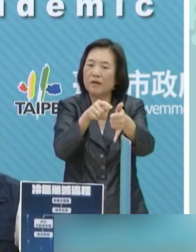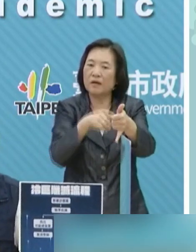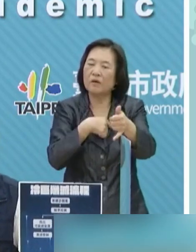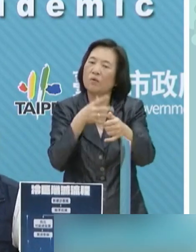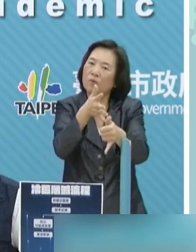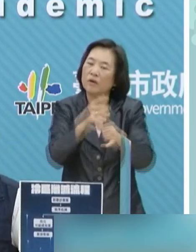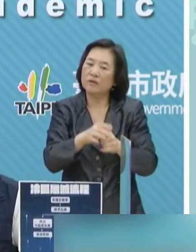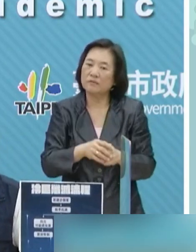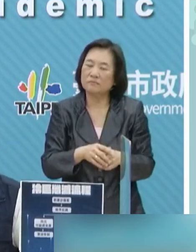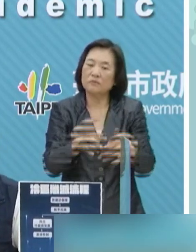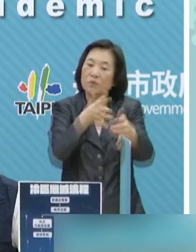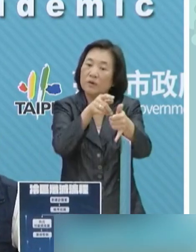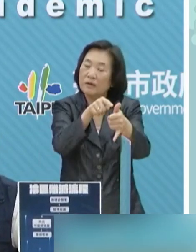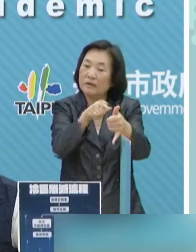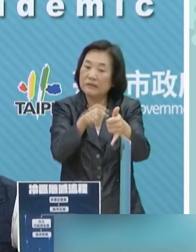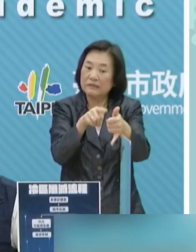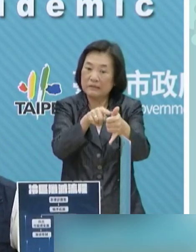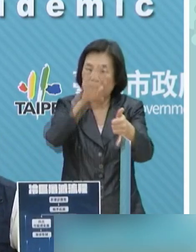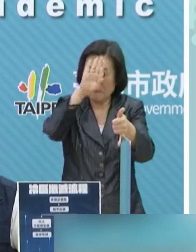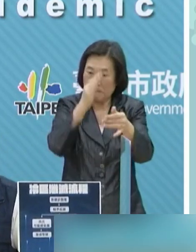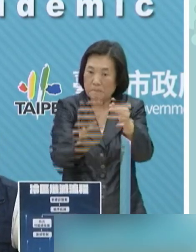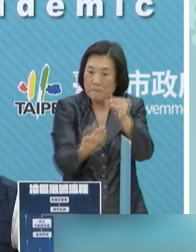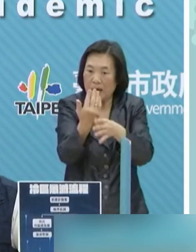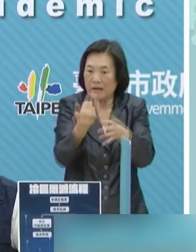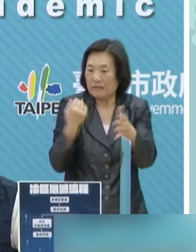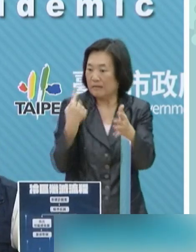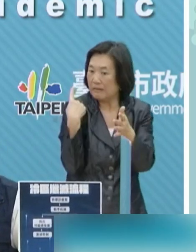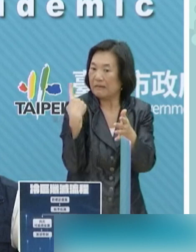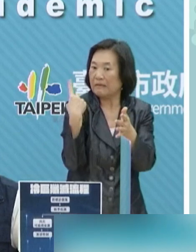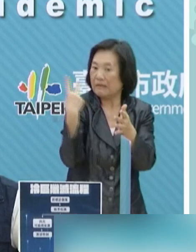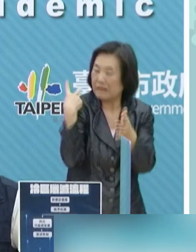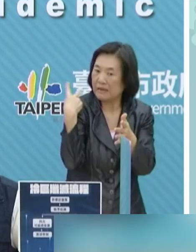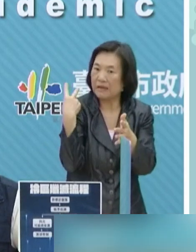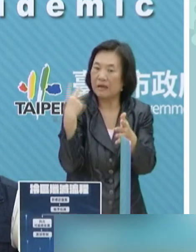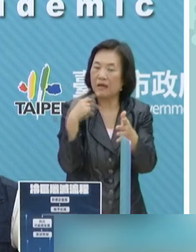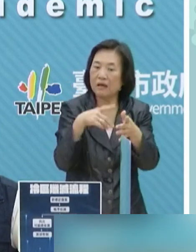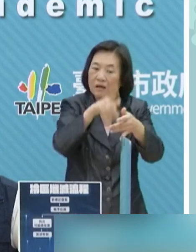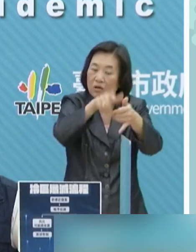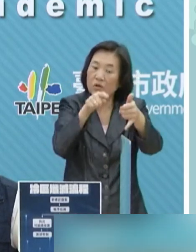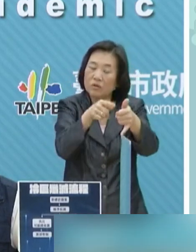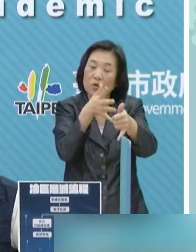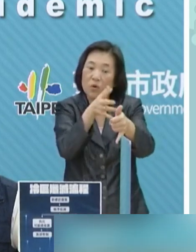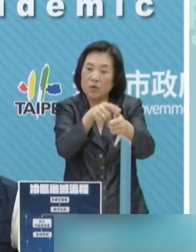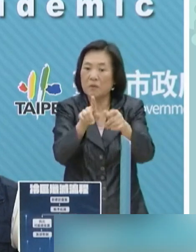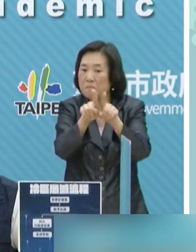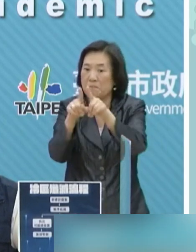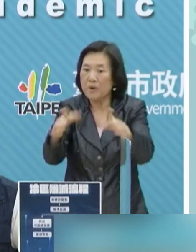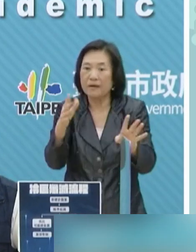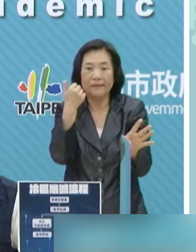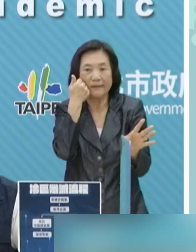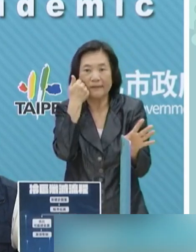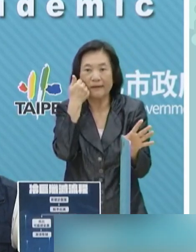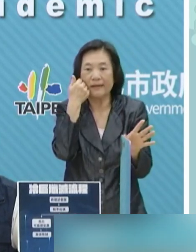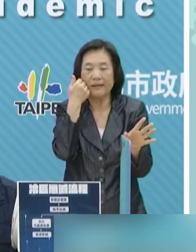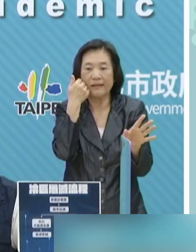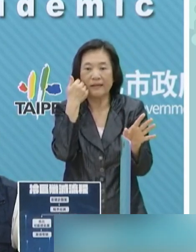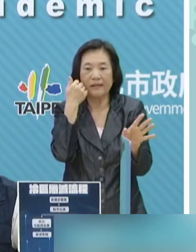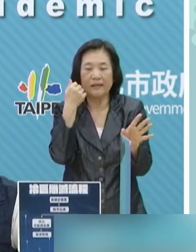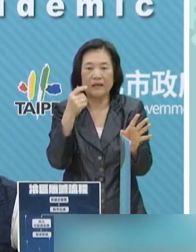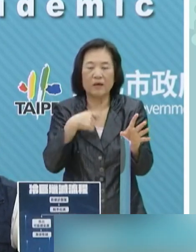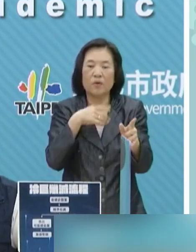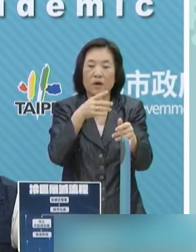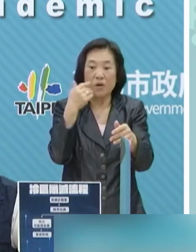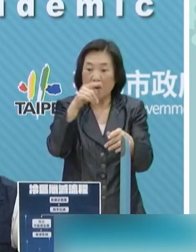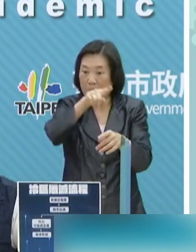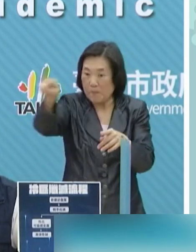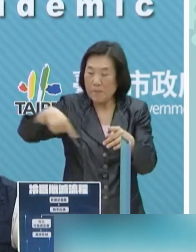100个，阳性率不到，快筛阳性不到1个，你知道哦，所以要考虑成本效益，说不定应该倒过来，你知道吗？从那个确